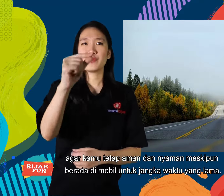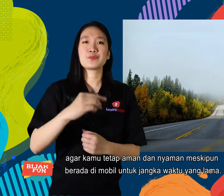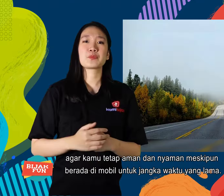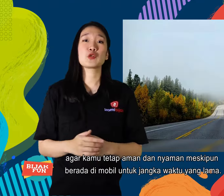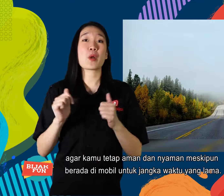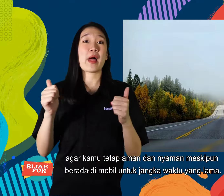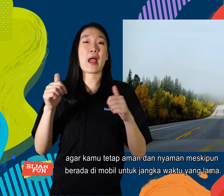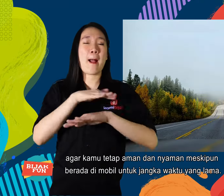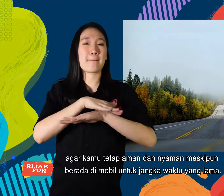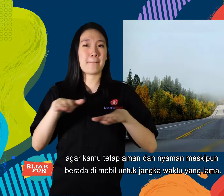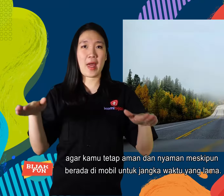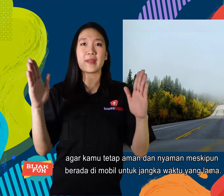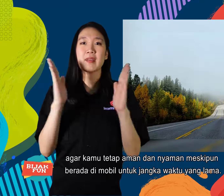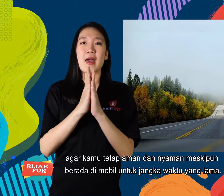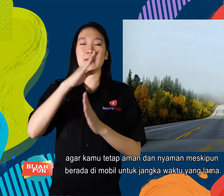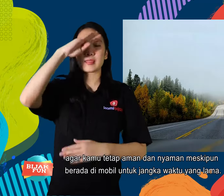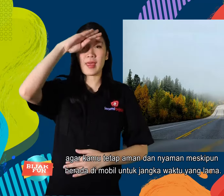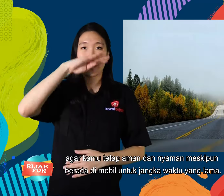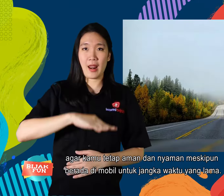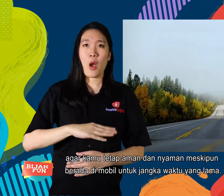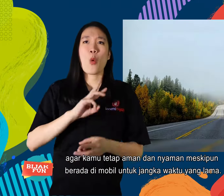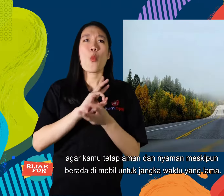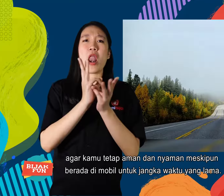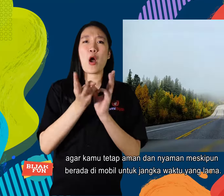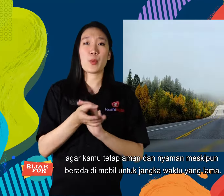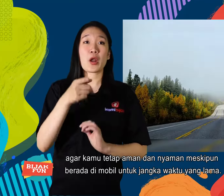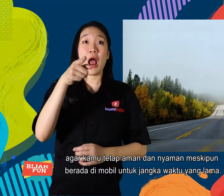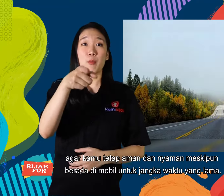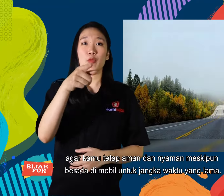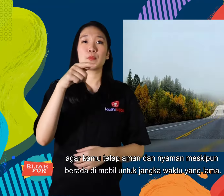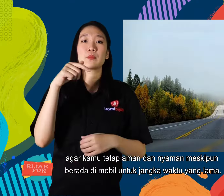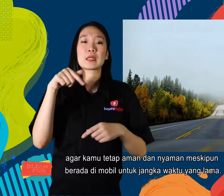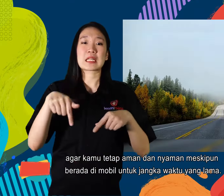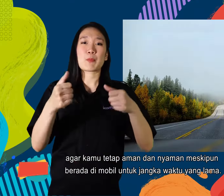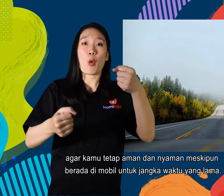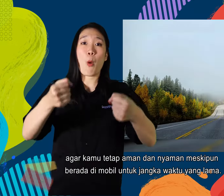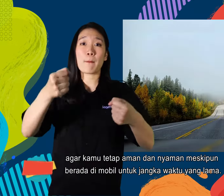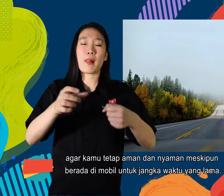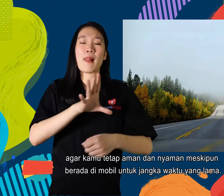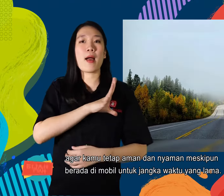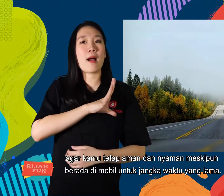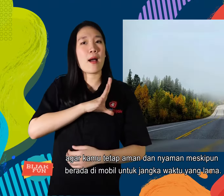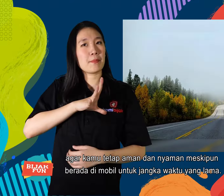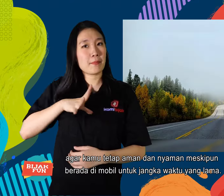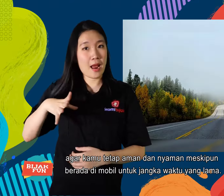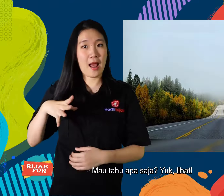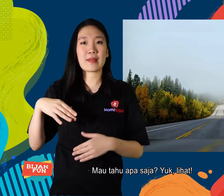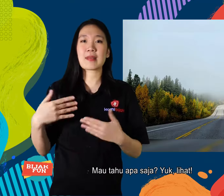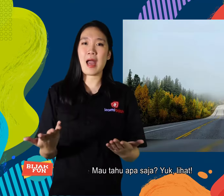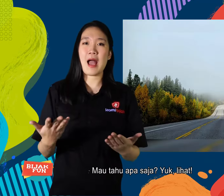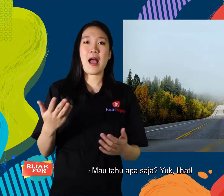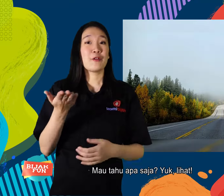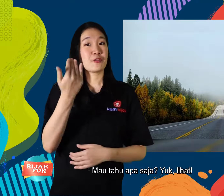Agar kamu tetap aman dan nyaman meskipun berada di mobil untuk jangka waktu yang lama. Mau tahu apa saja? Yuk